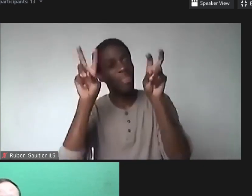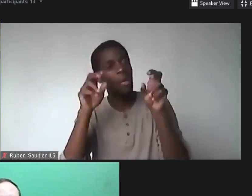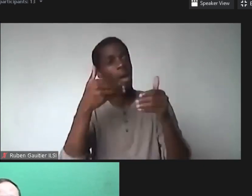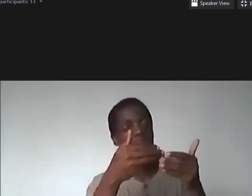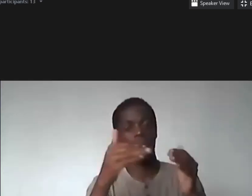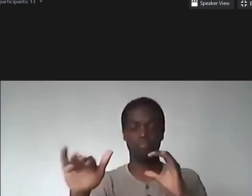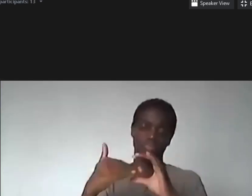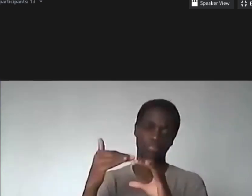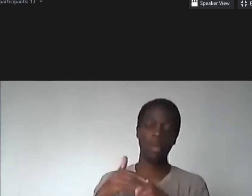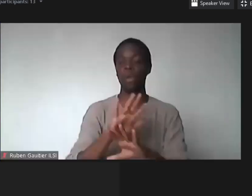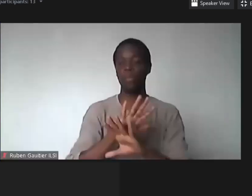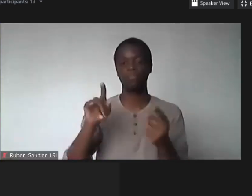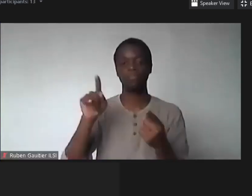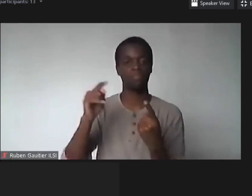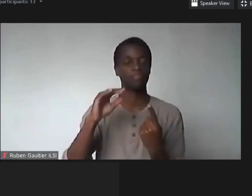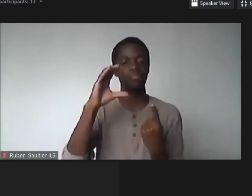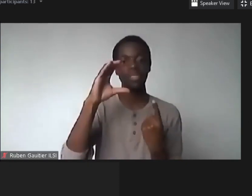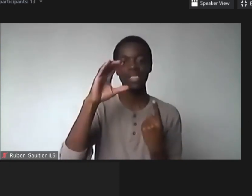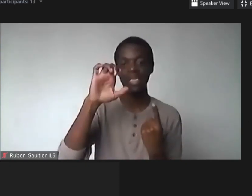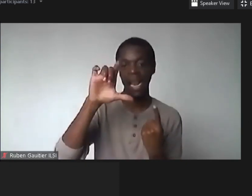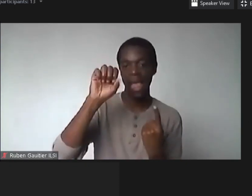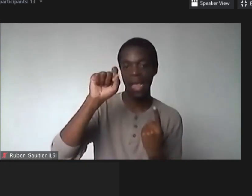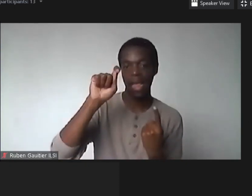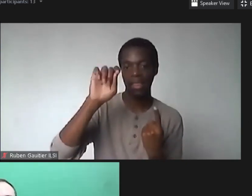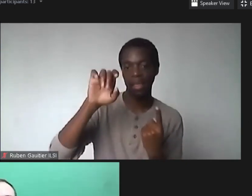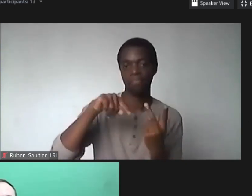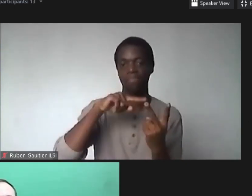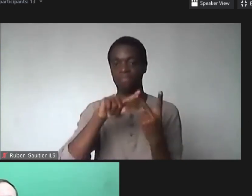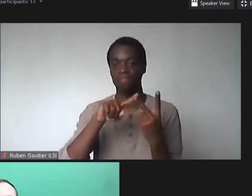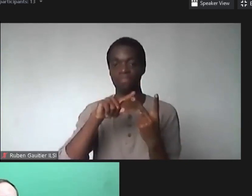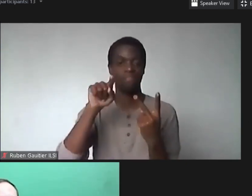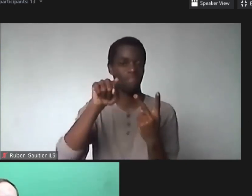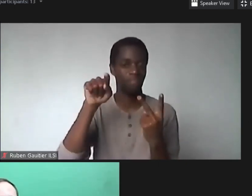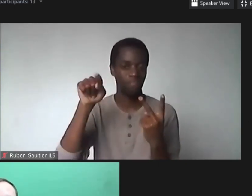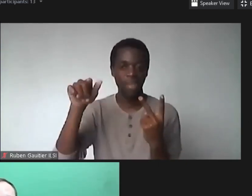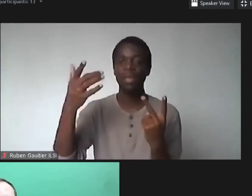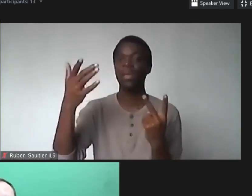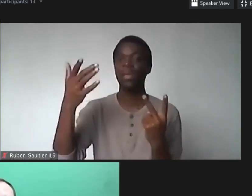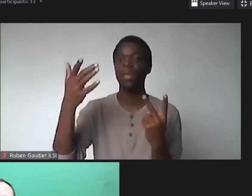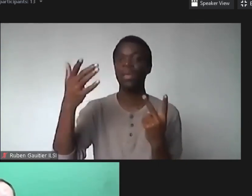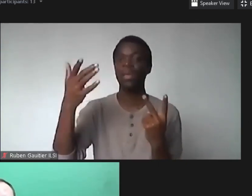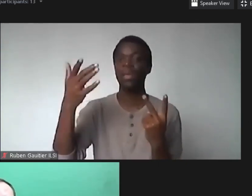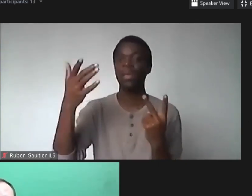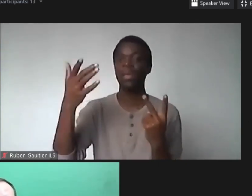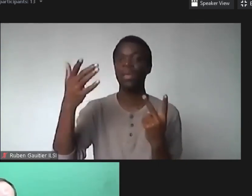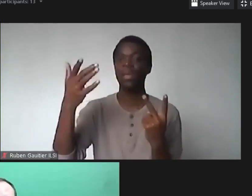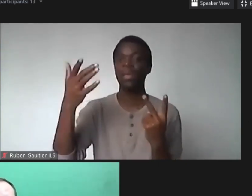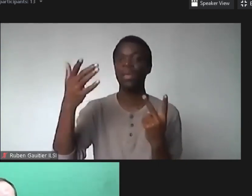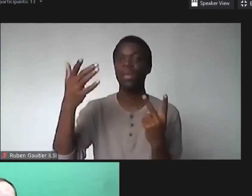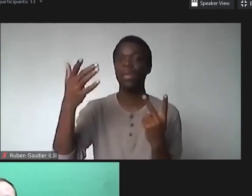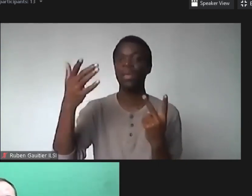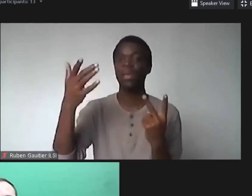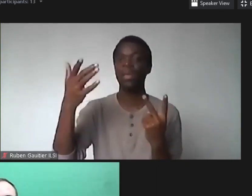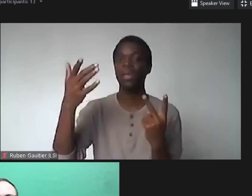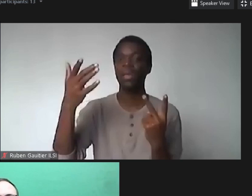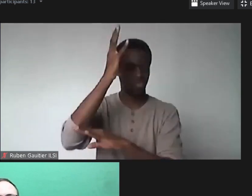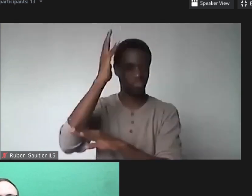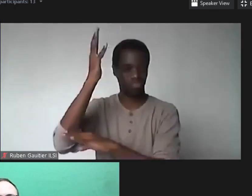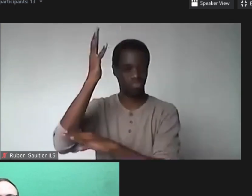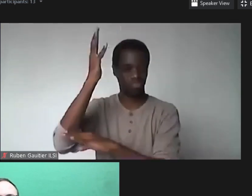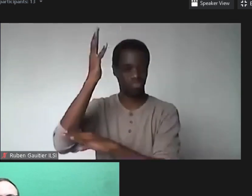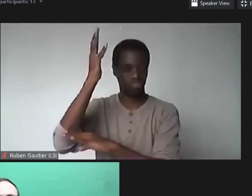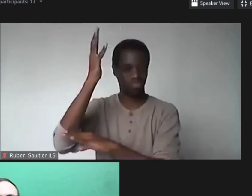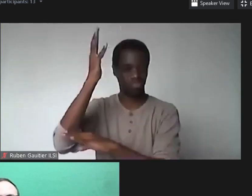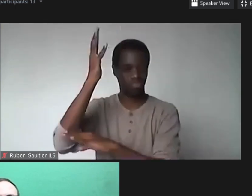Juliana, a Pierrick, a Elizabeth y a Celeste por haber aceptado estar aquí. Agradecer también a las personas que nos están acompañando